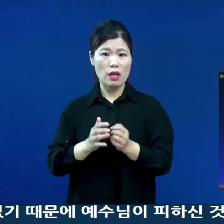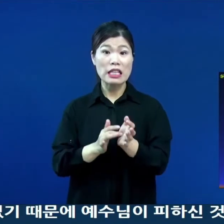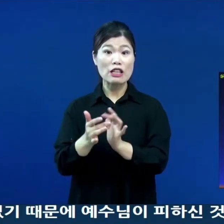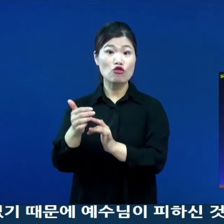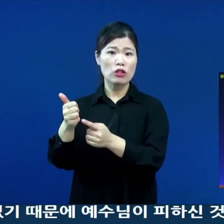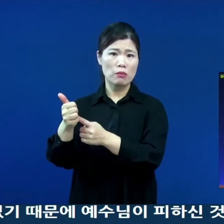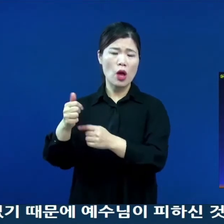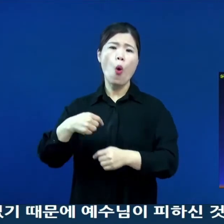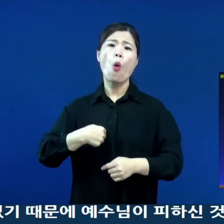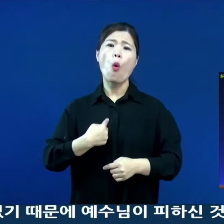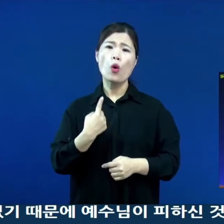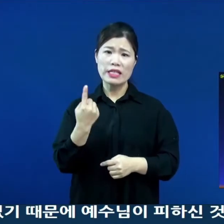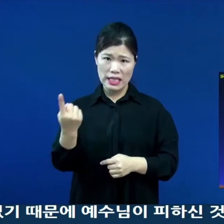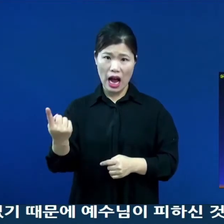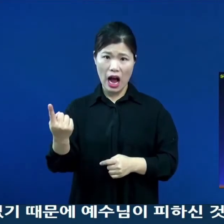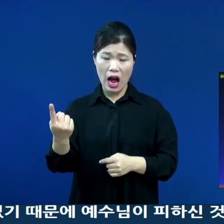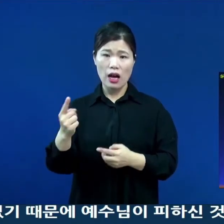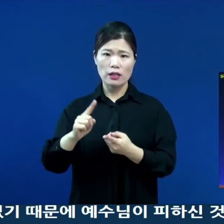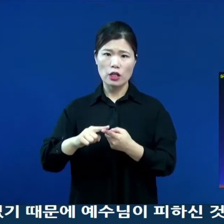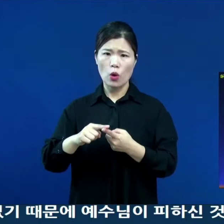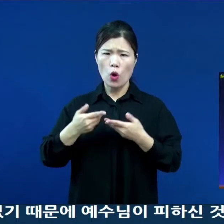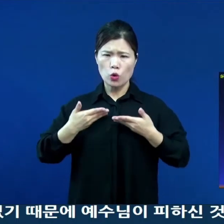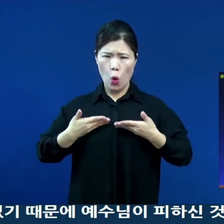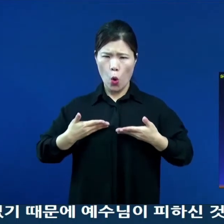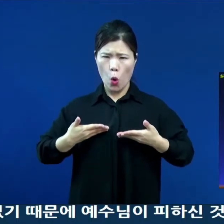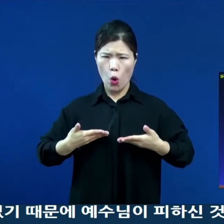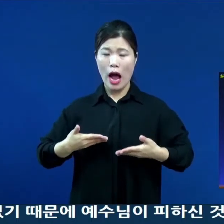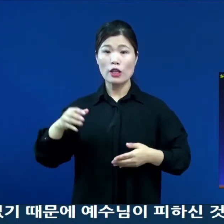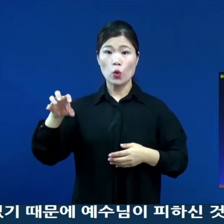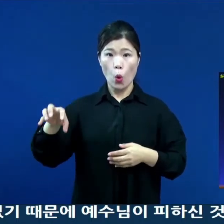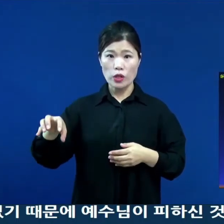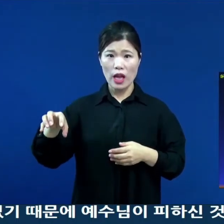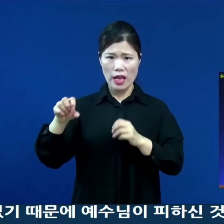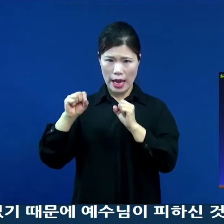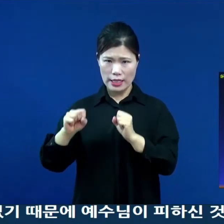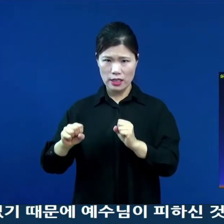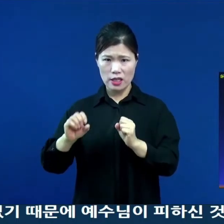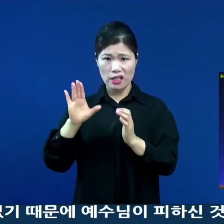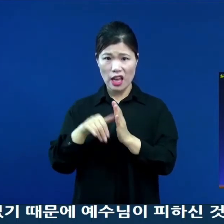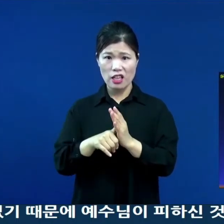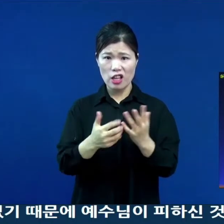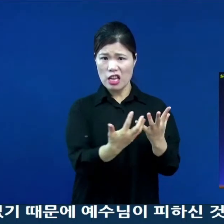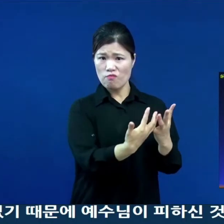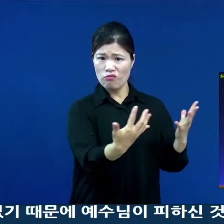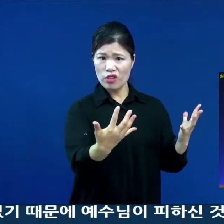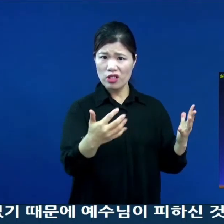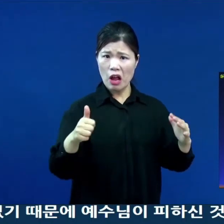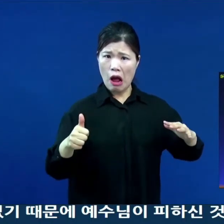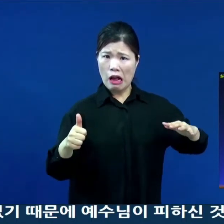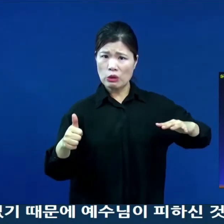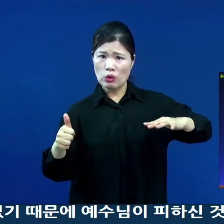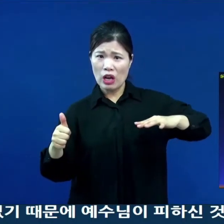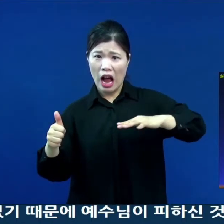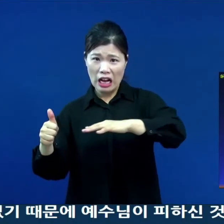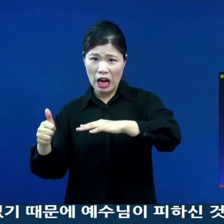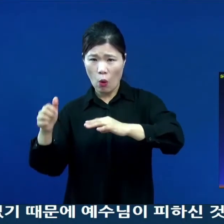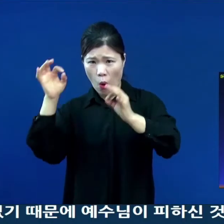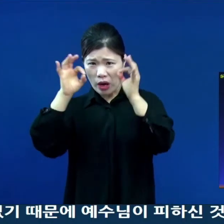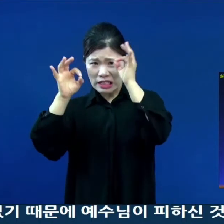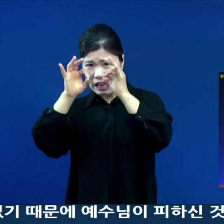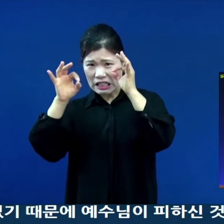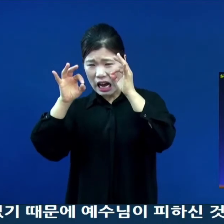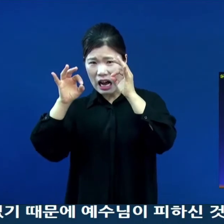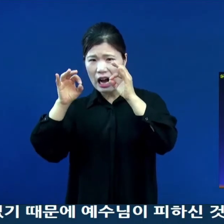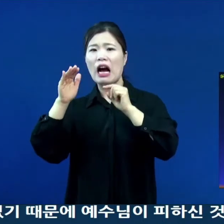자신을 물리워서 조용한 곳에 계시는 것까지 이 무리들이 쫓아가고 찾아가는